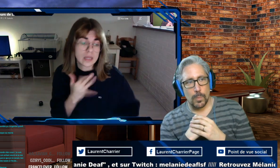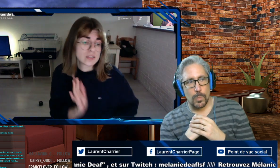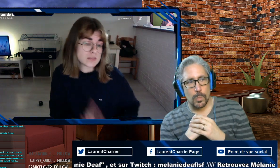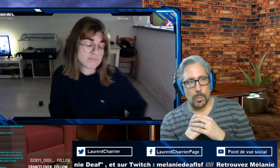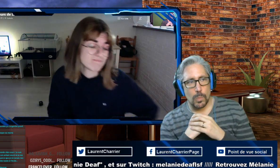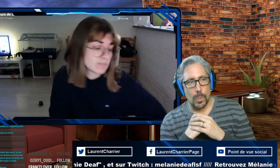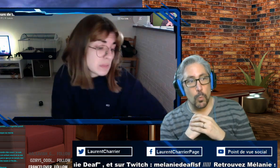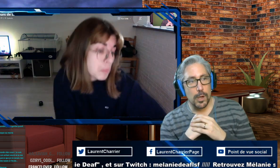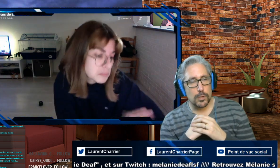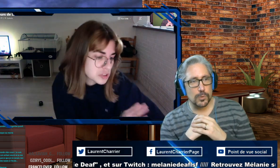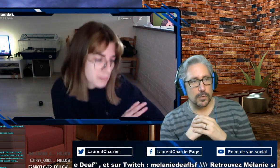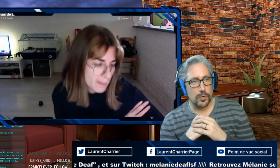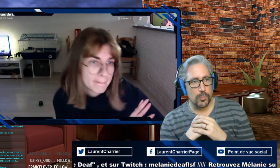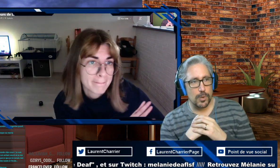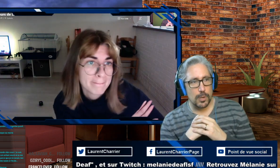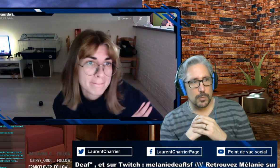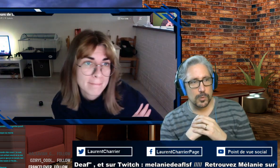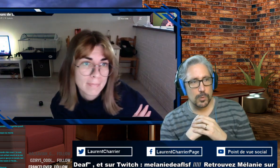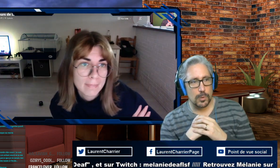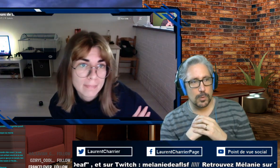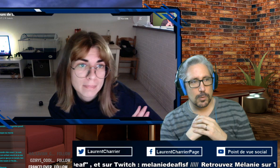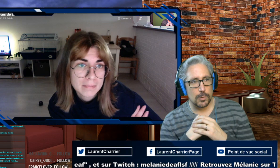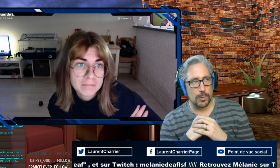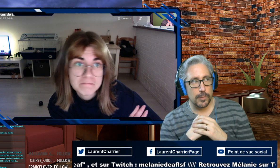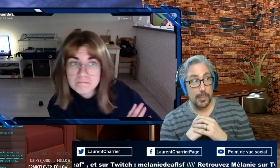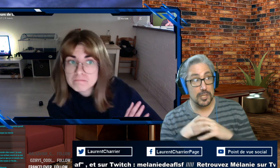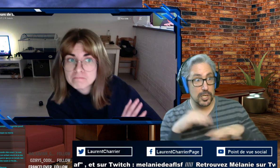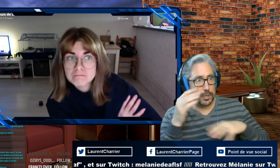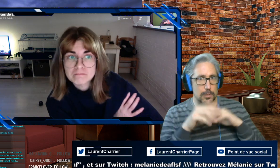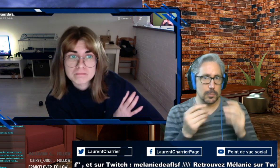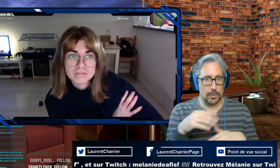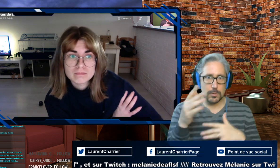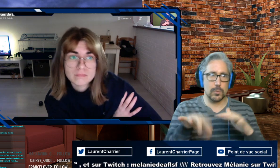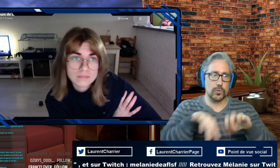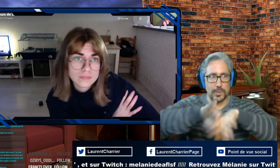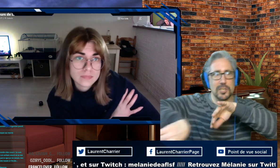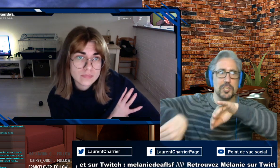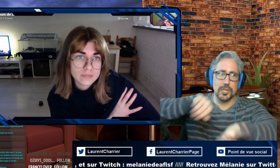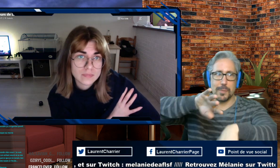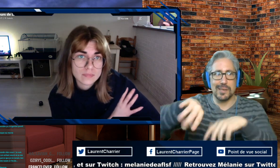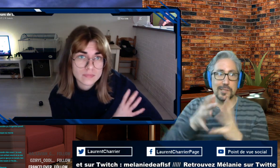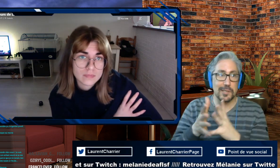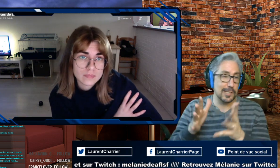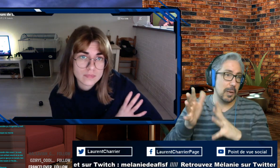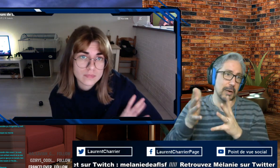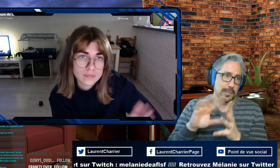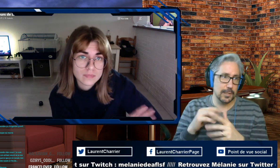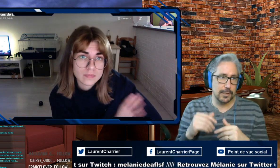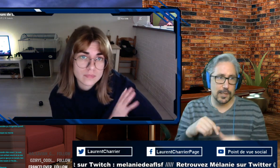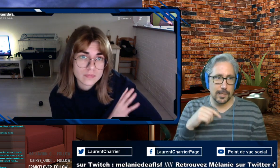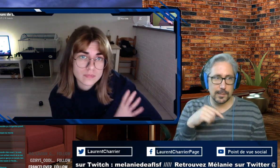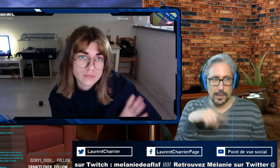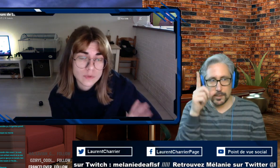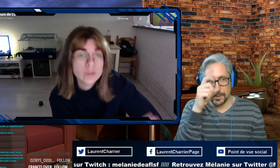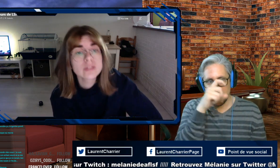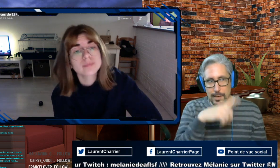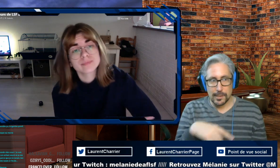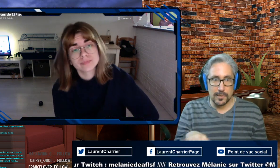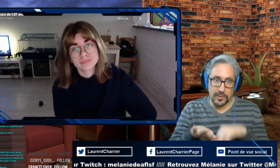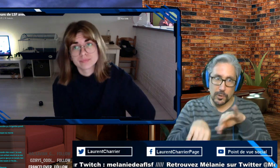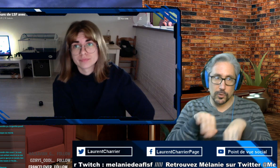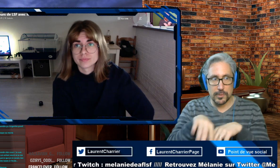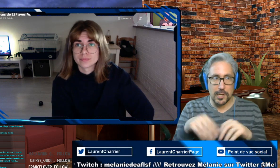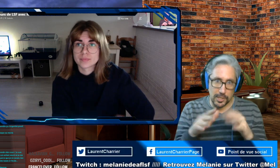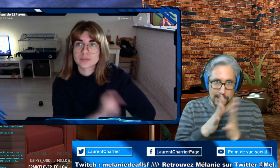qui t'intéresse. Ouais, juste un vocabulaire. Parce que, voilà, bah déjà, quand on nage, déjà, bah, signer, c'est pas pratique. Hein,